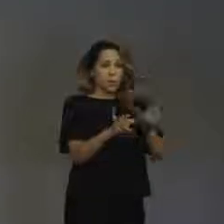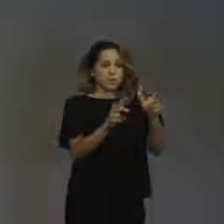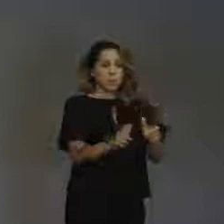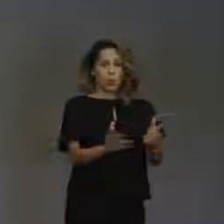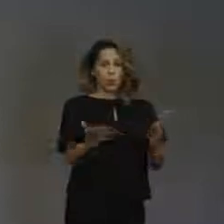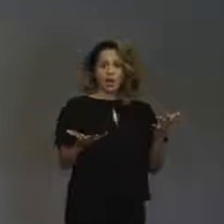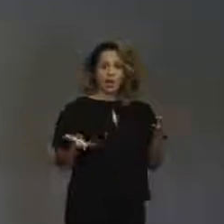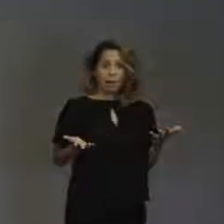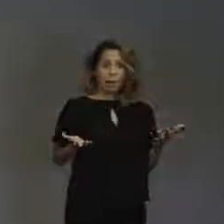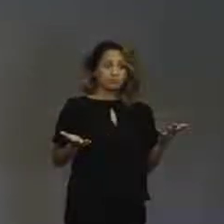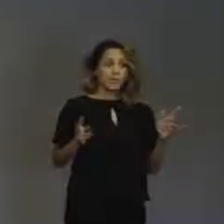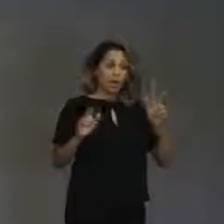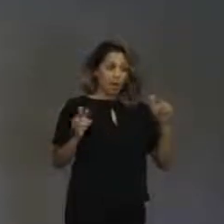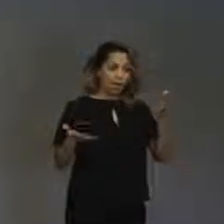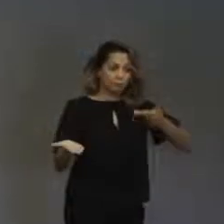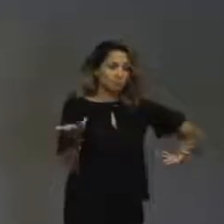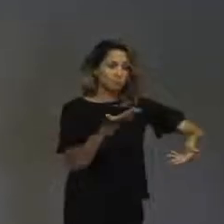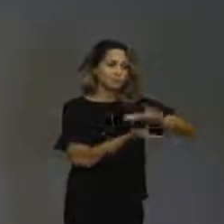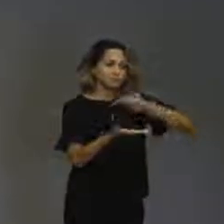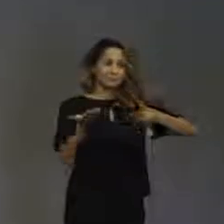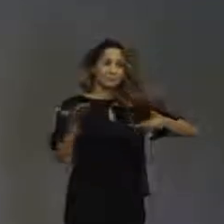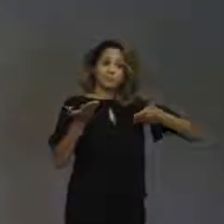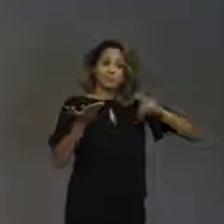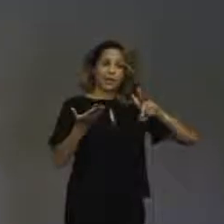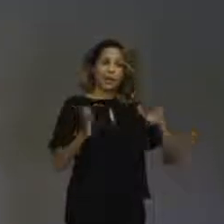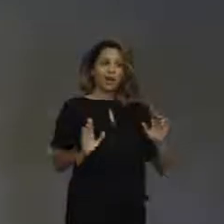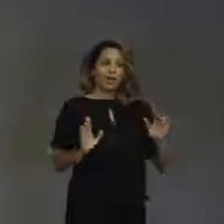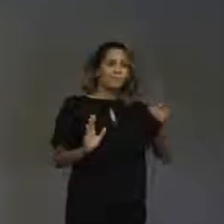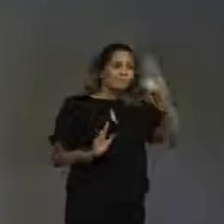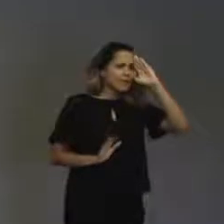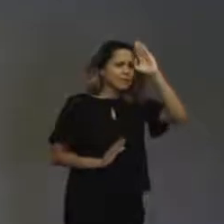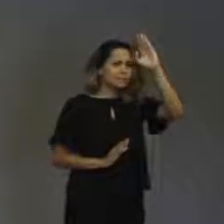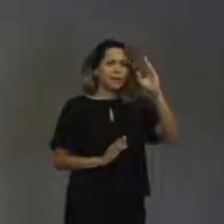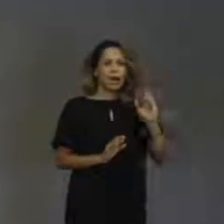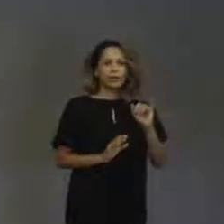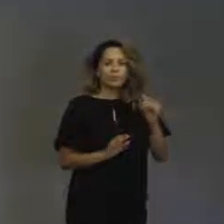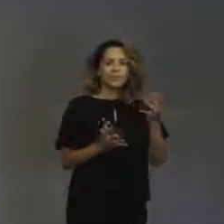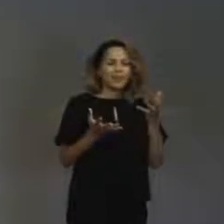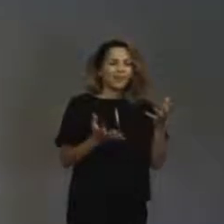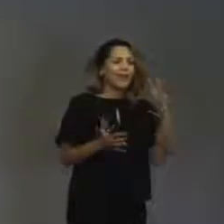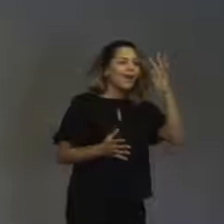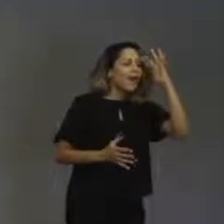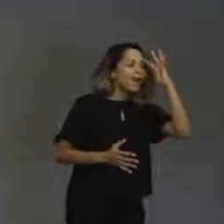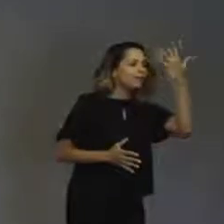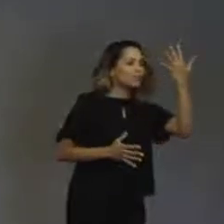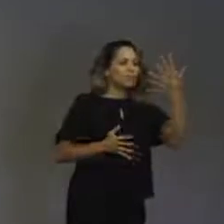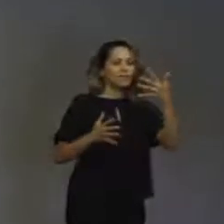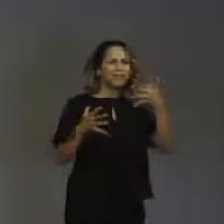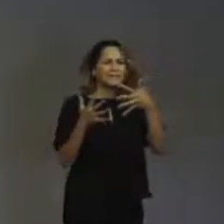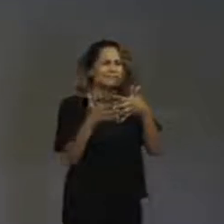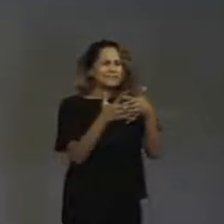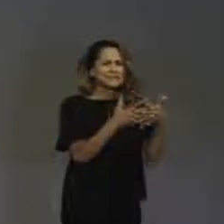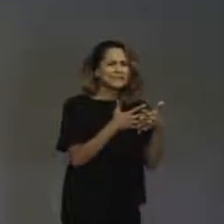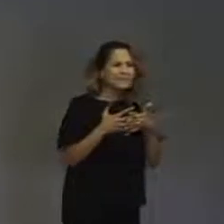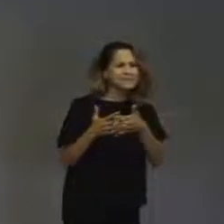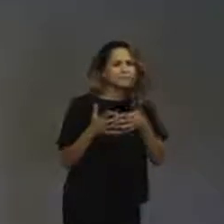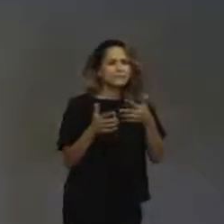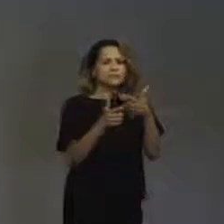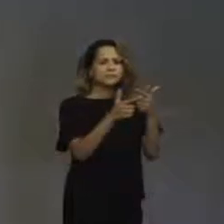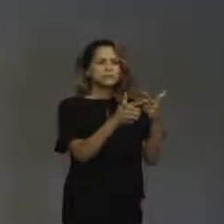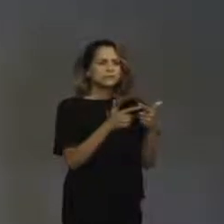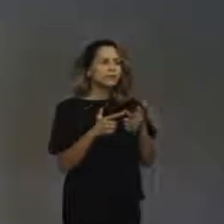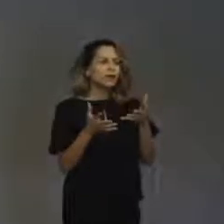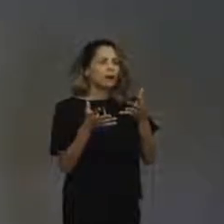conexão é fundamental, porque se a gente quiser resolver as complexidades nas quais a gente se meteu, de novo, a gente tem que se valer dos talentos que aqui estão.